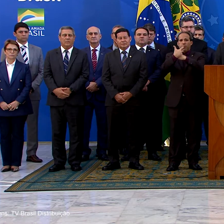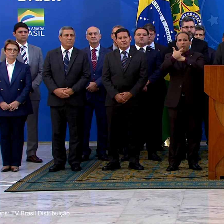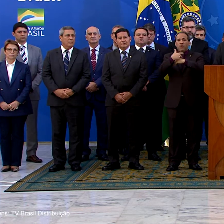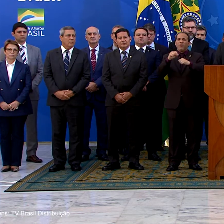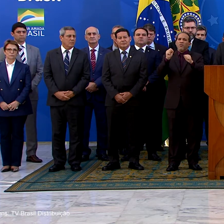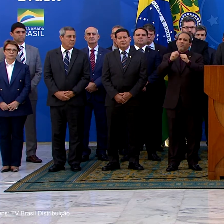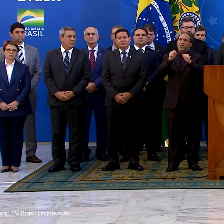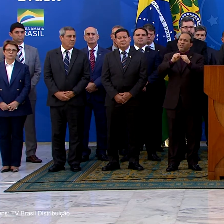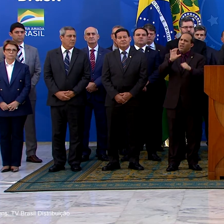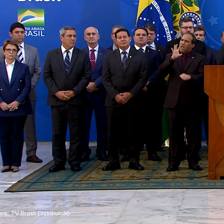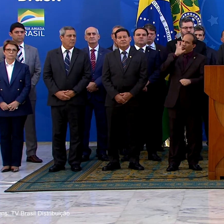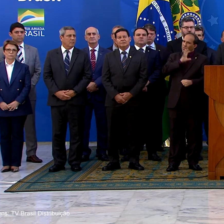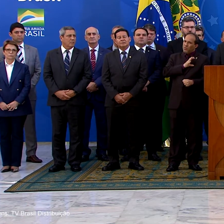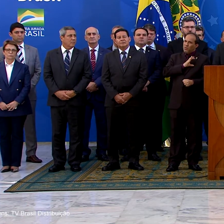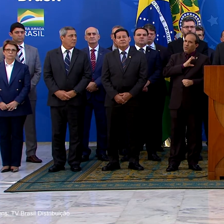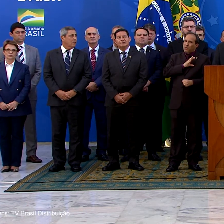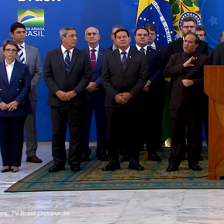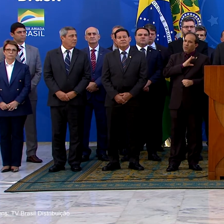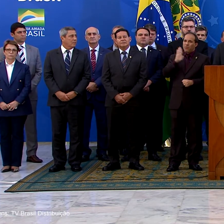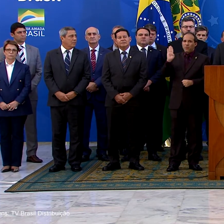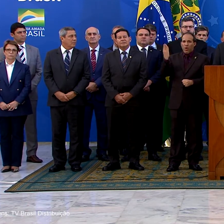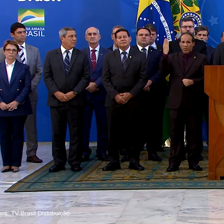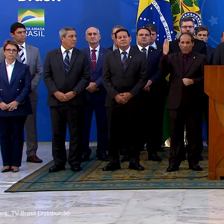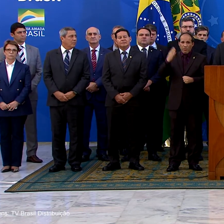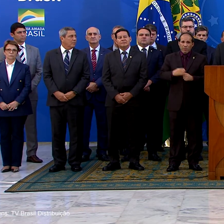acusações infundadas